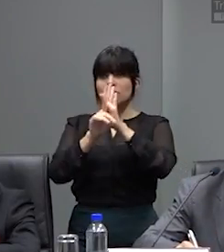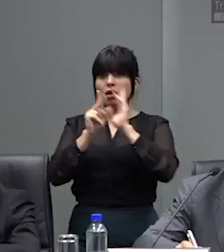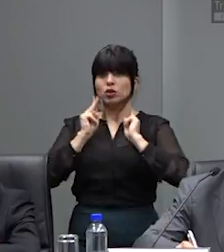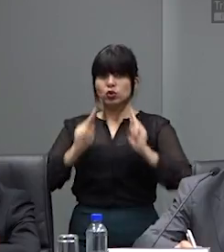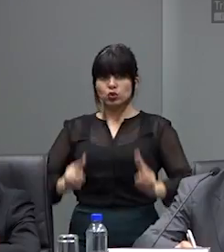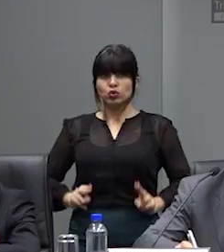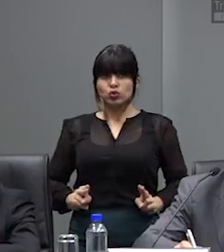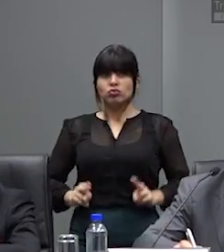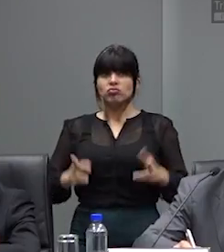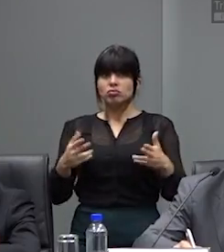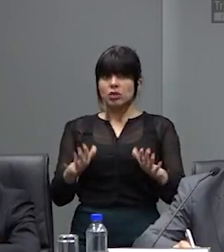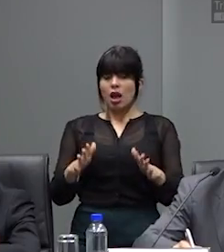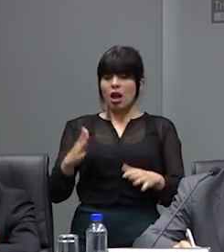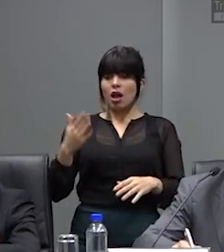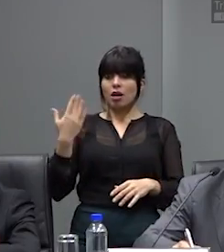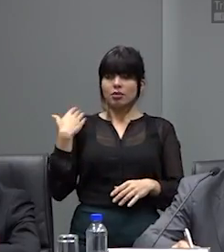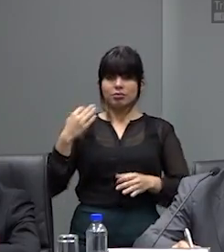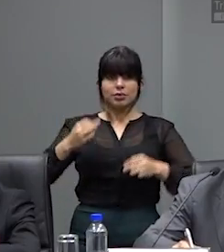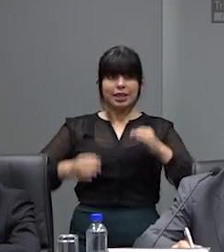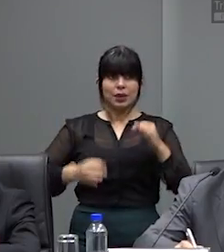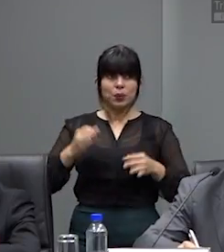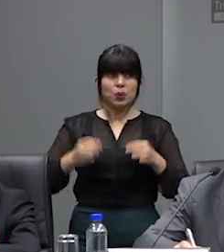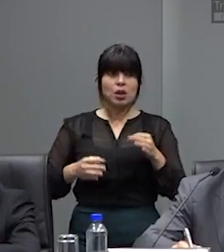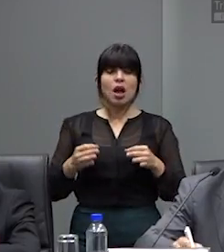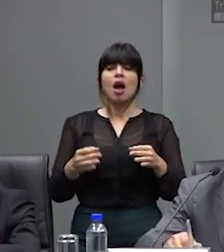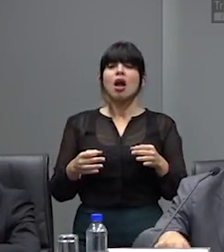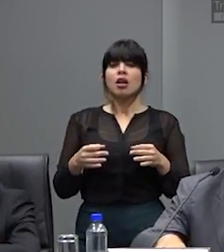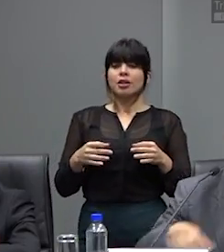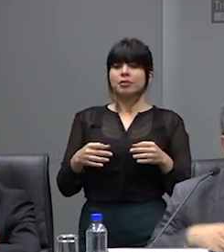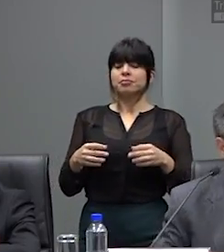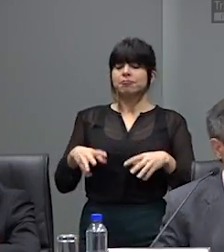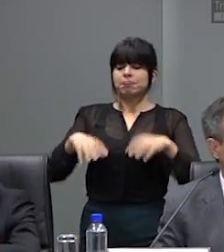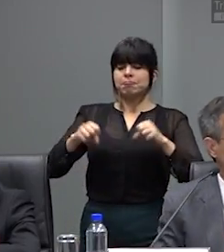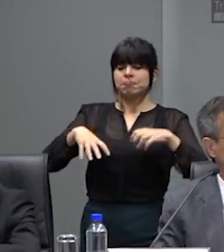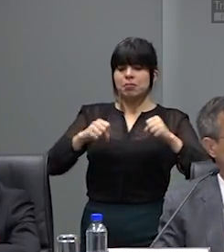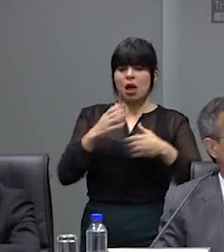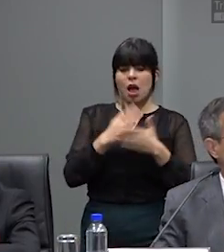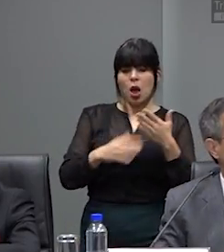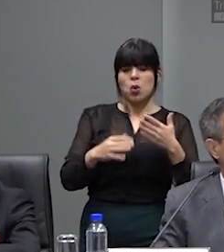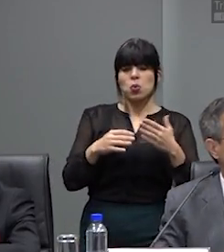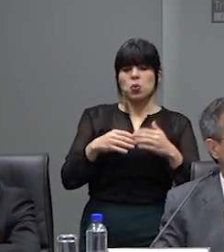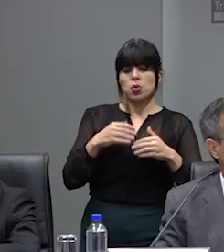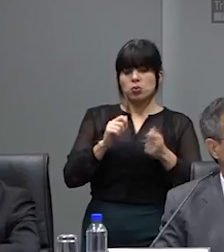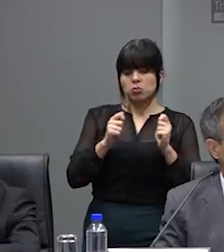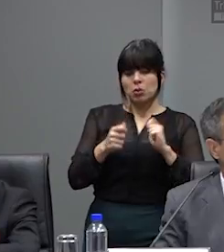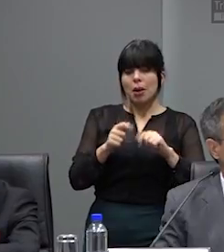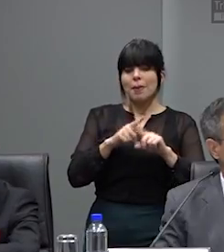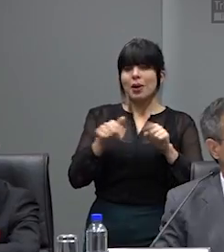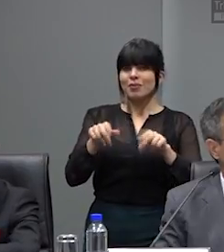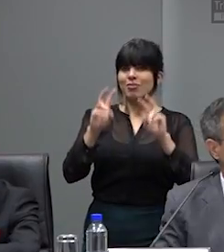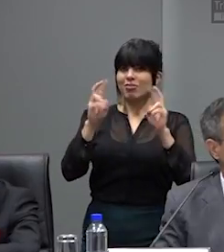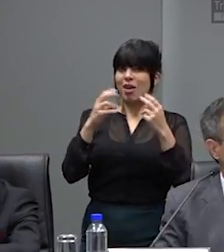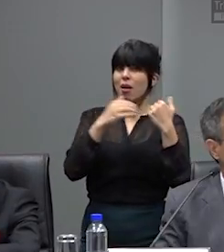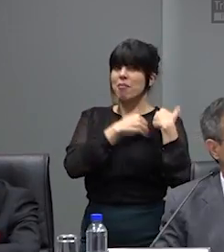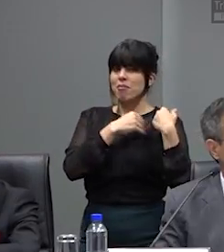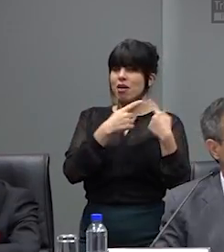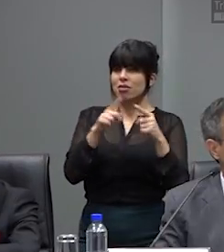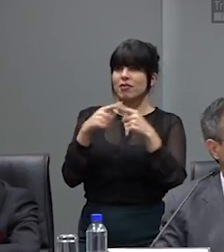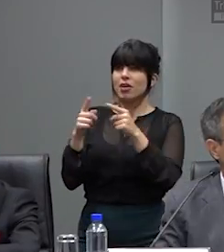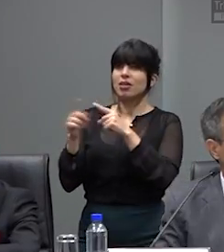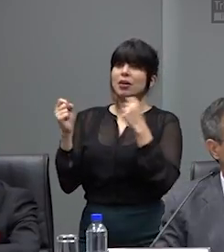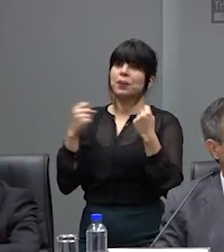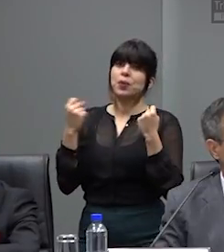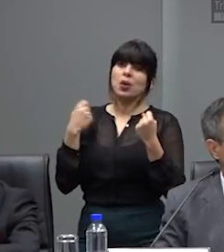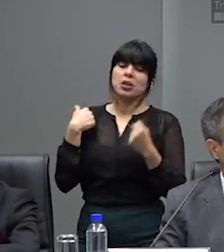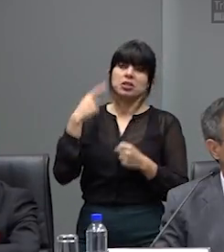Humanos. Ya el tribunal pues ha tomado algunas medidas, pero esto es un tema que compete a distintos poderes. Me